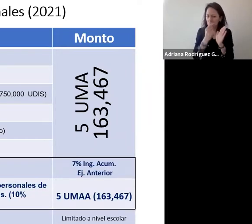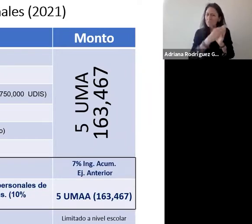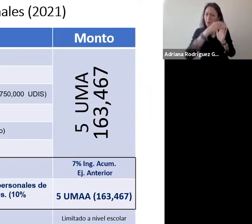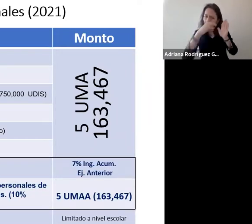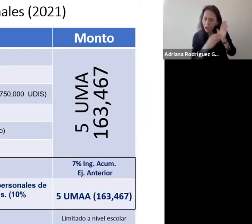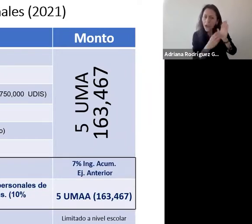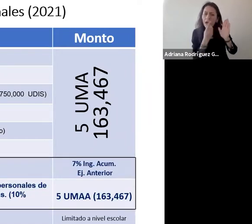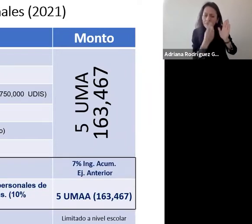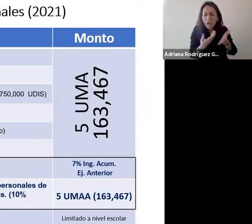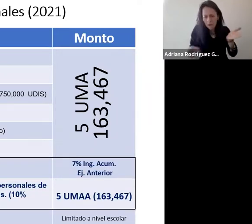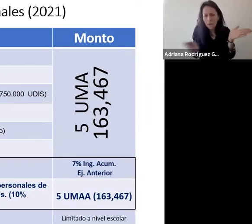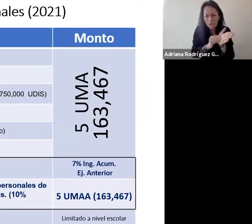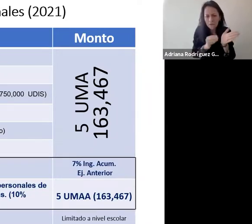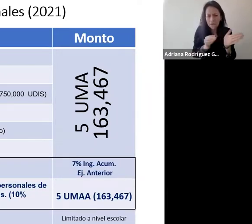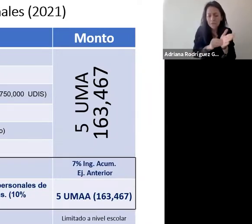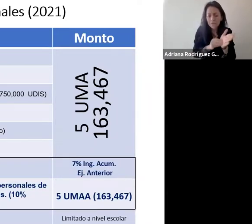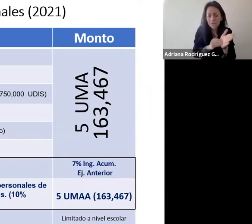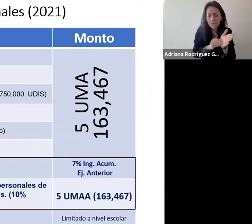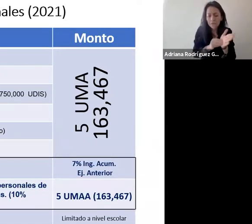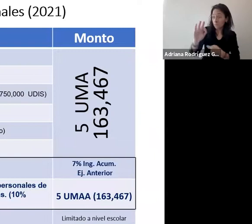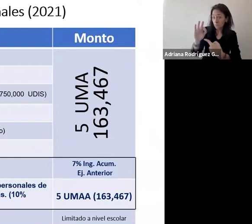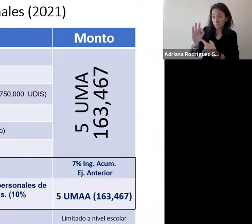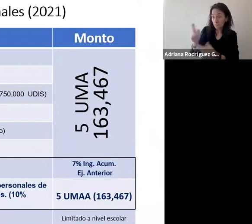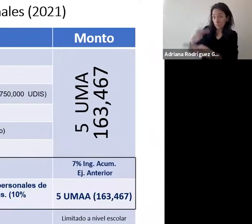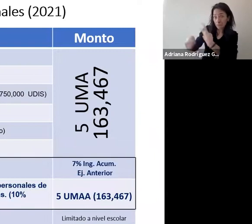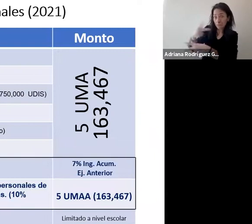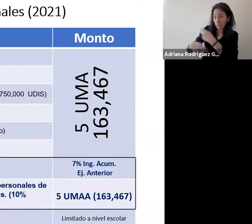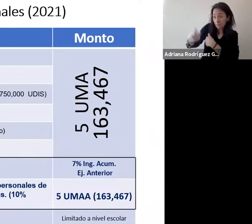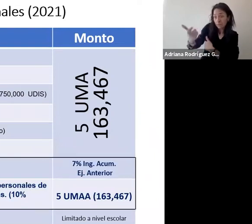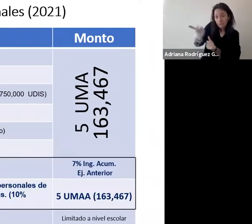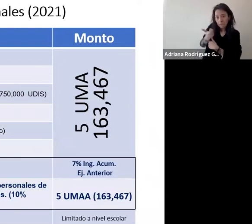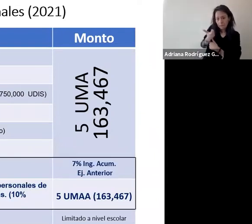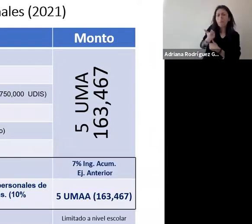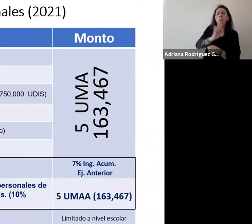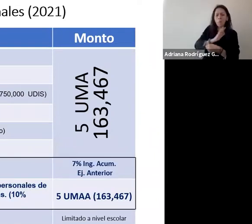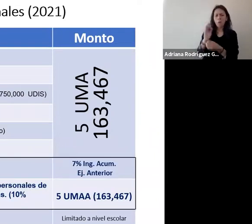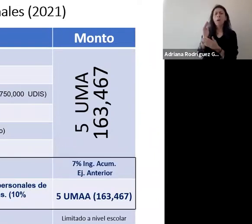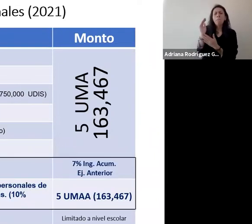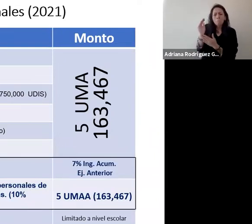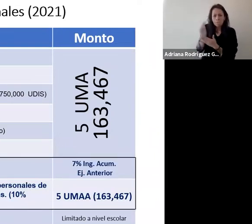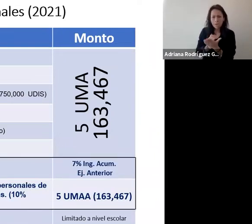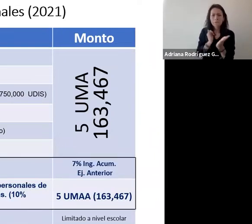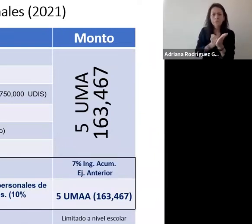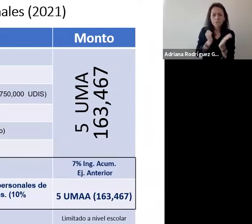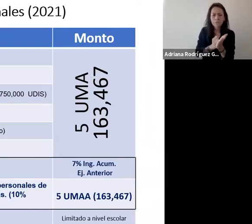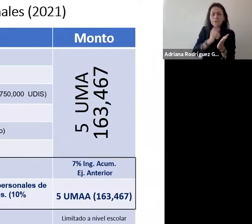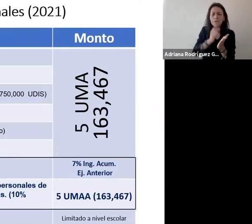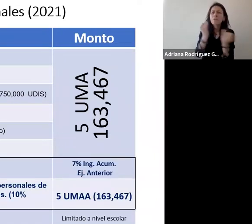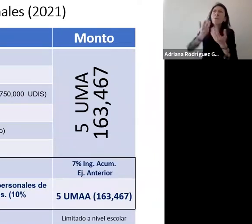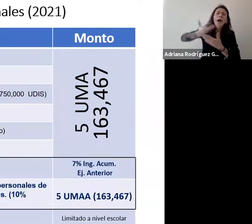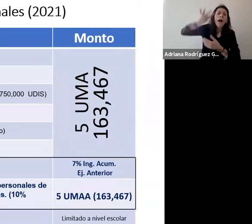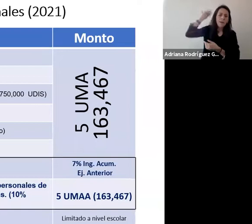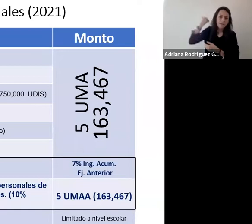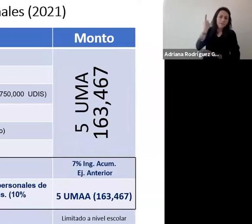el 7% de ingresos acumulados del ejercicio anterior, de lo que el año anterior declaramos